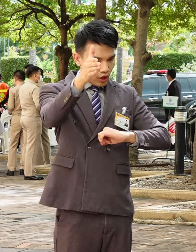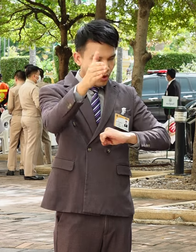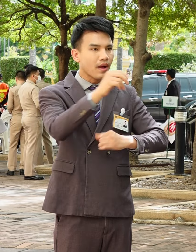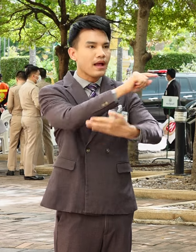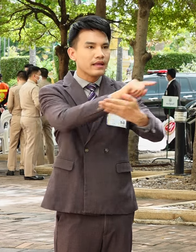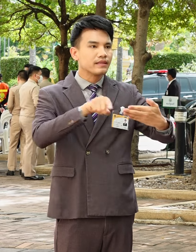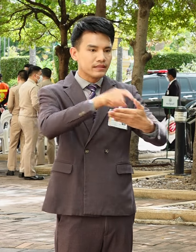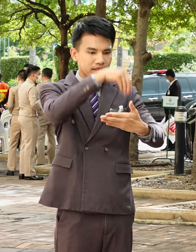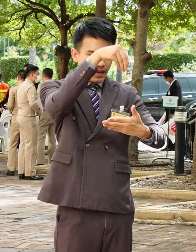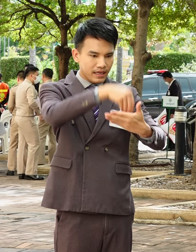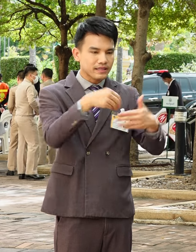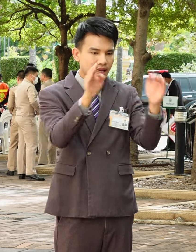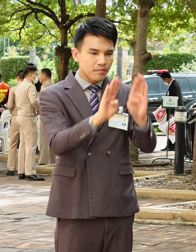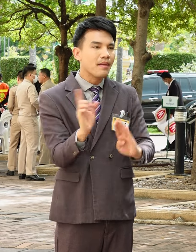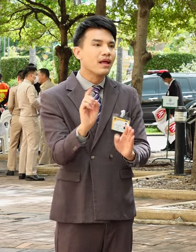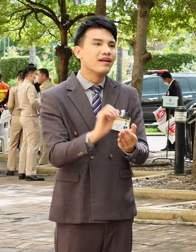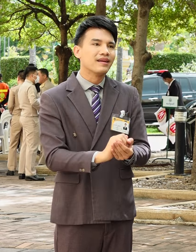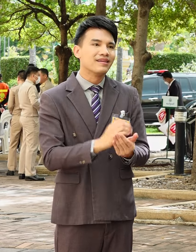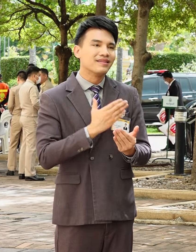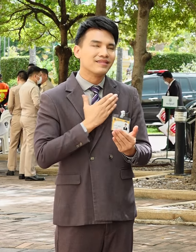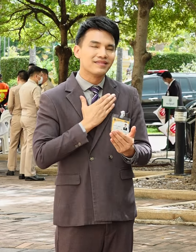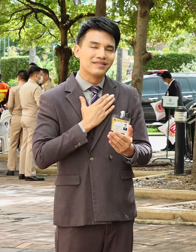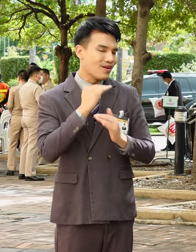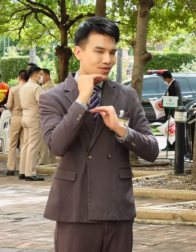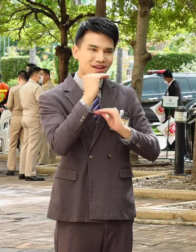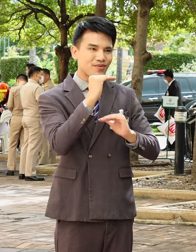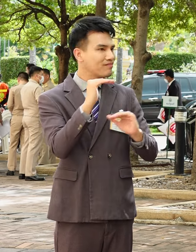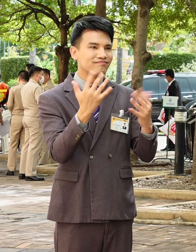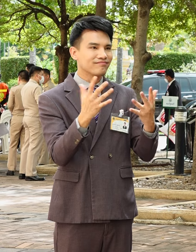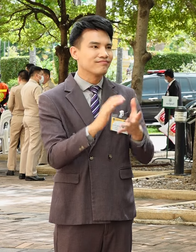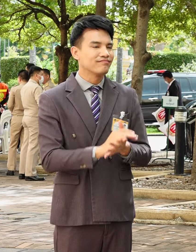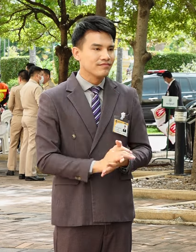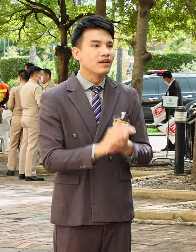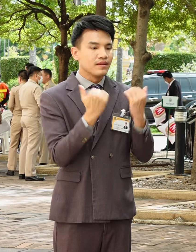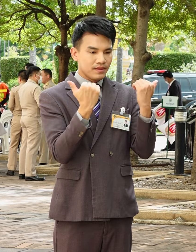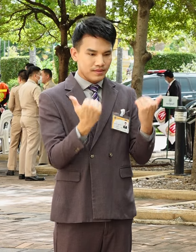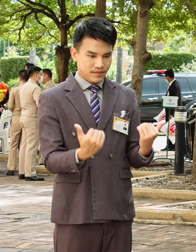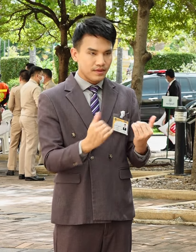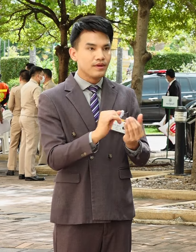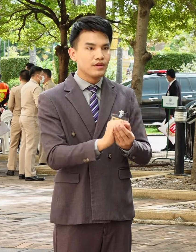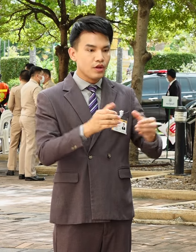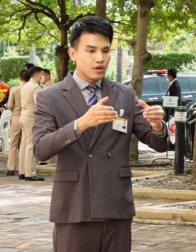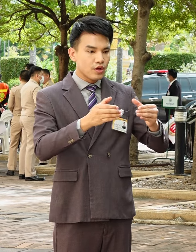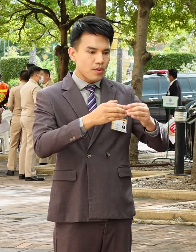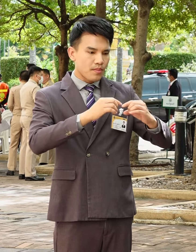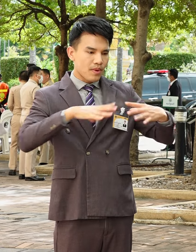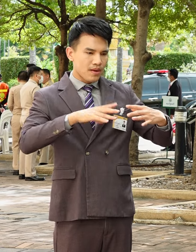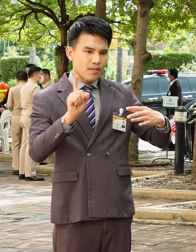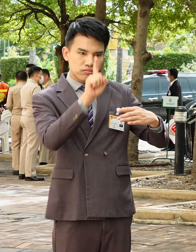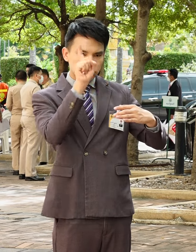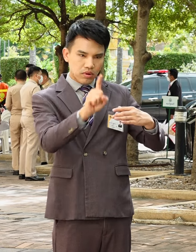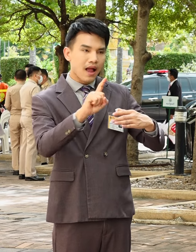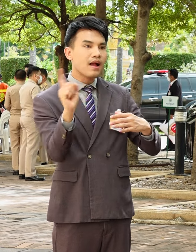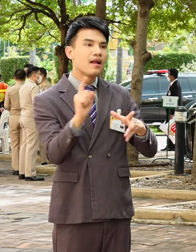ของการเลือกตั้งจะเป็นในรูปแบบใดเราไม่ได้ตั้งข้อสังเกตไว้ว่าจะมีหรือไม่มีอย่างไรดังนั้นการที่ทางฝ่ายค้านมีการตั้งข้อสังเกต